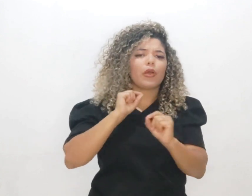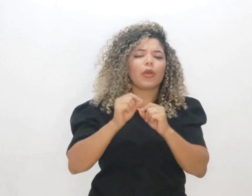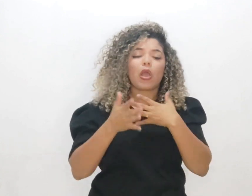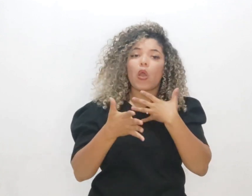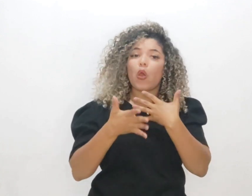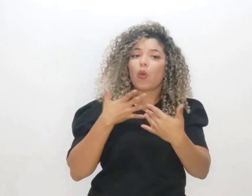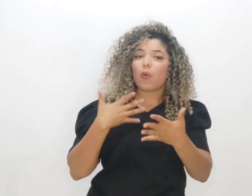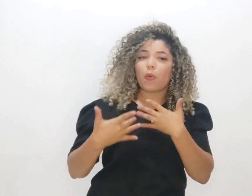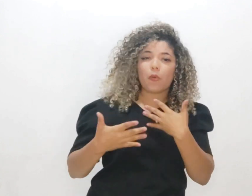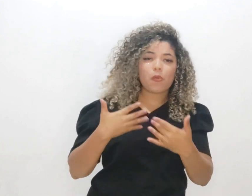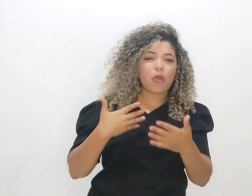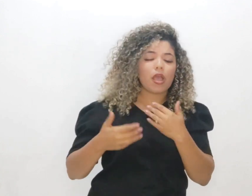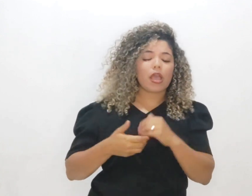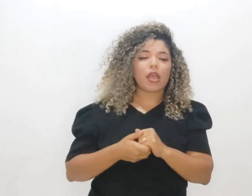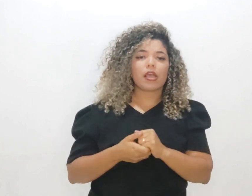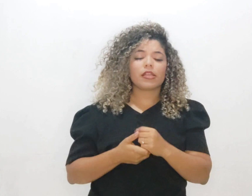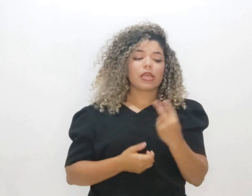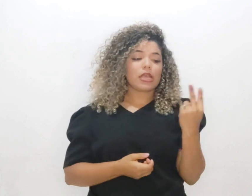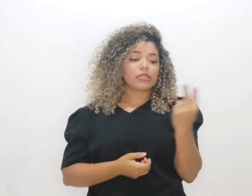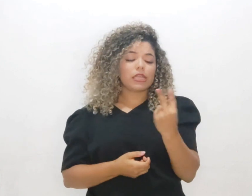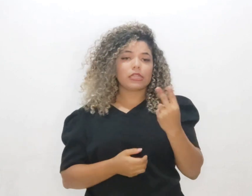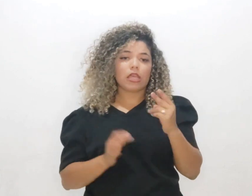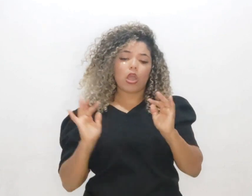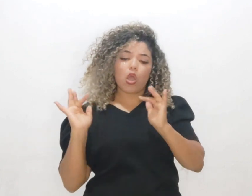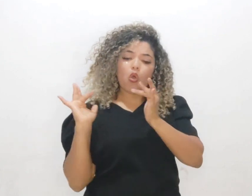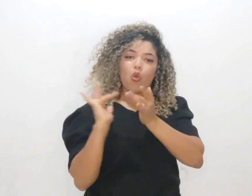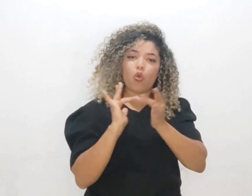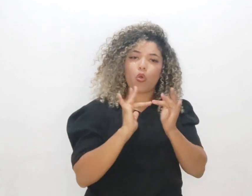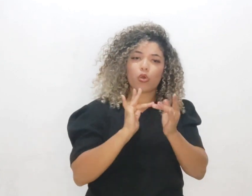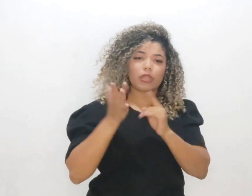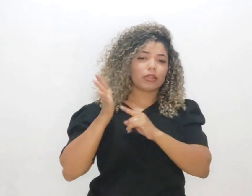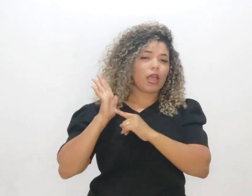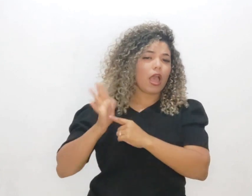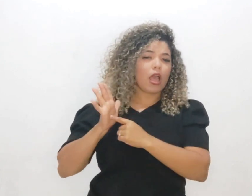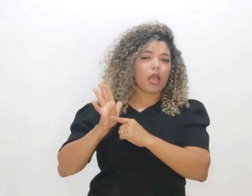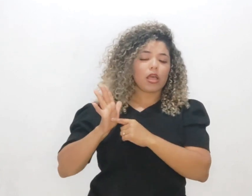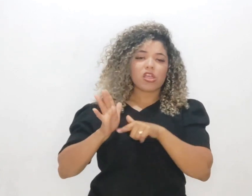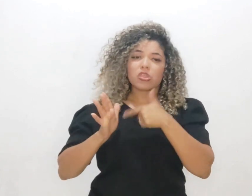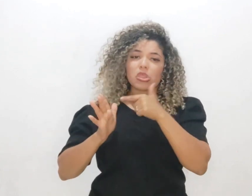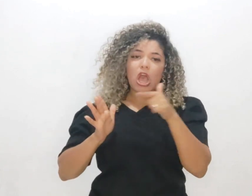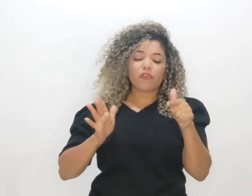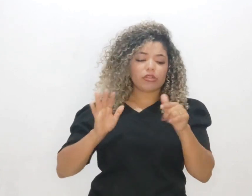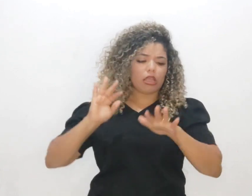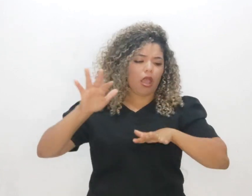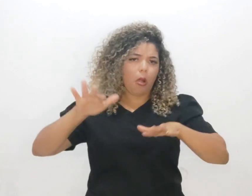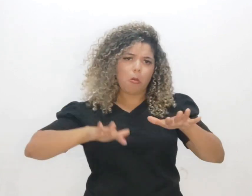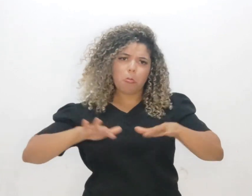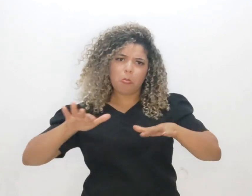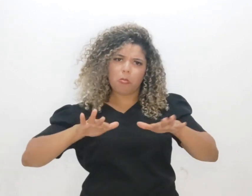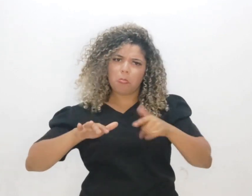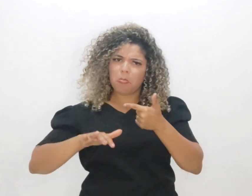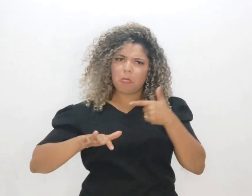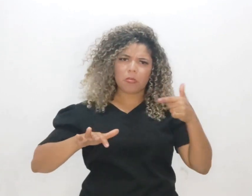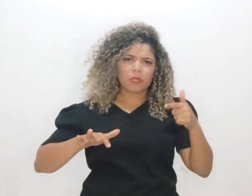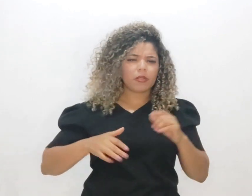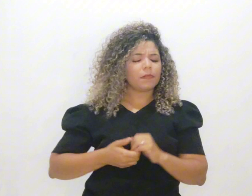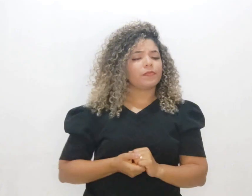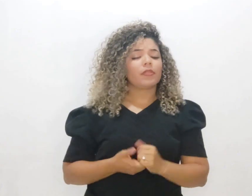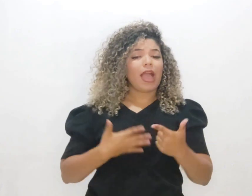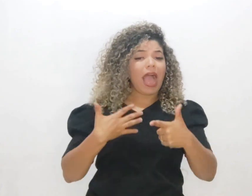uma dessas duas que eu conectar no meu motor não vai gerar transferência de movimento. Uma das funções das engrenagens